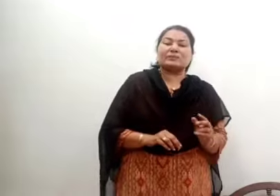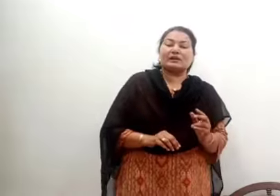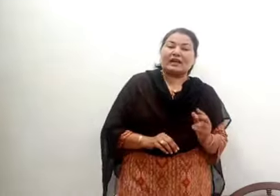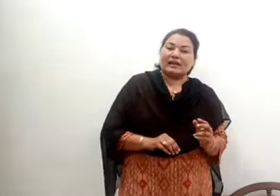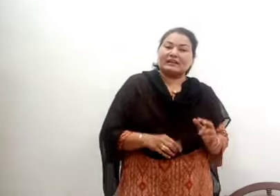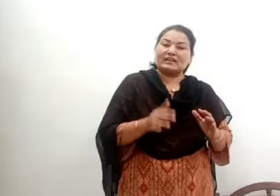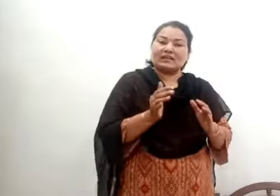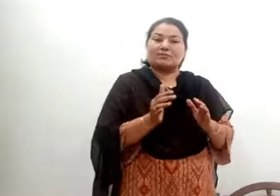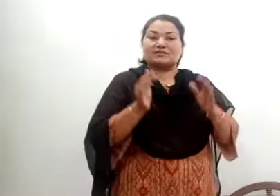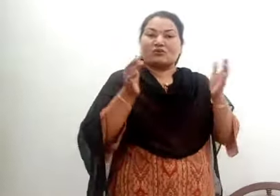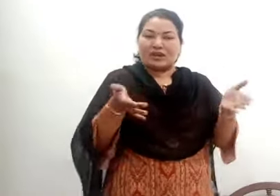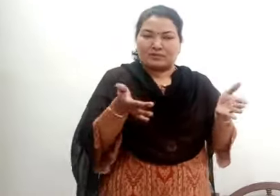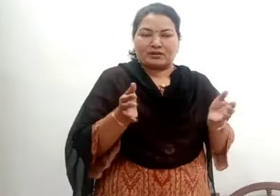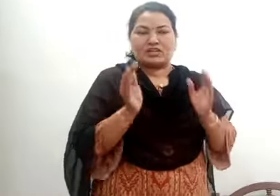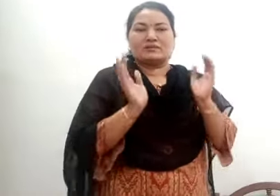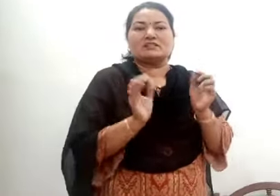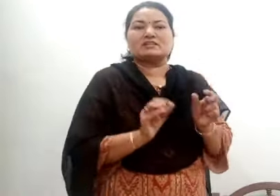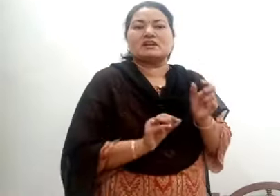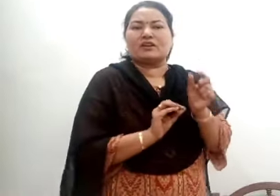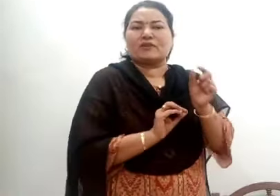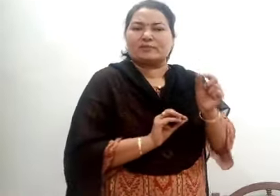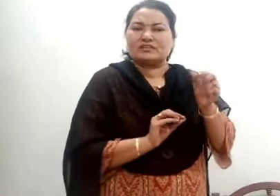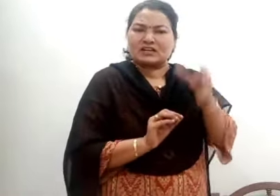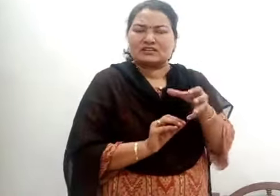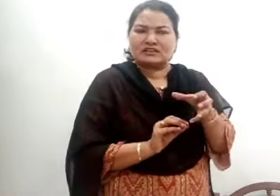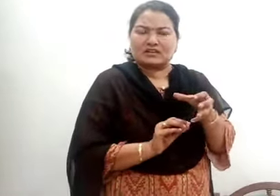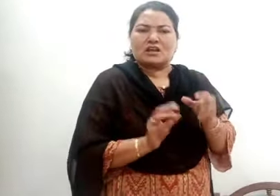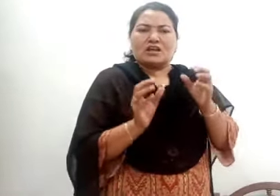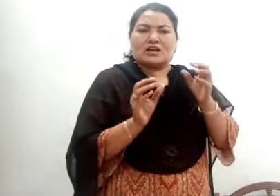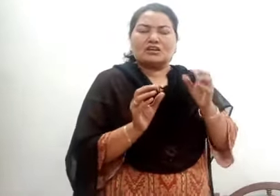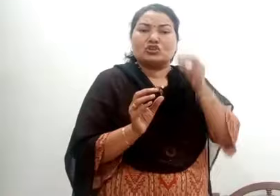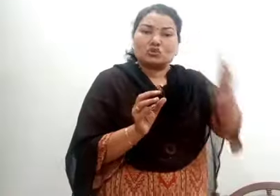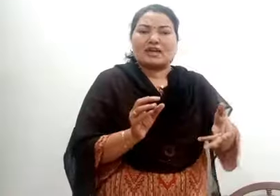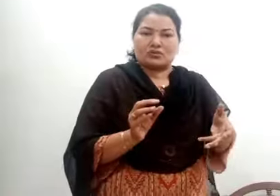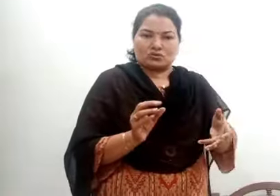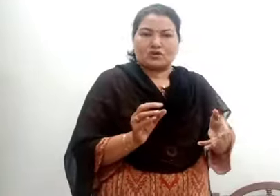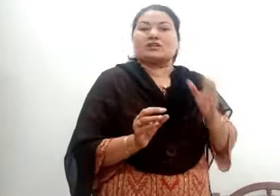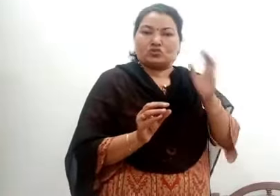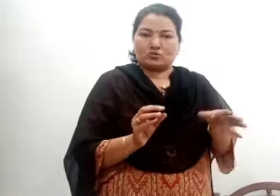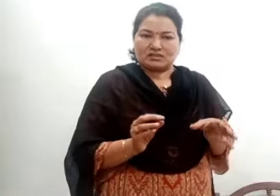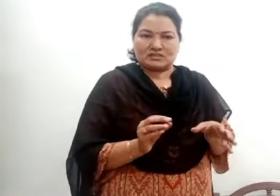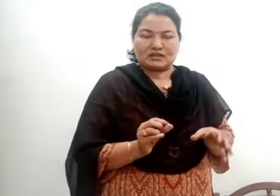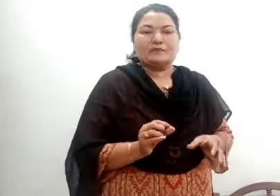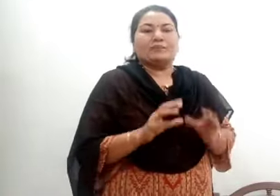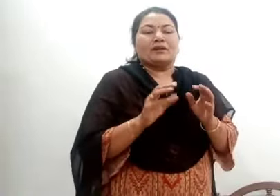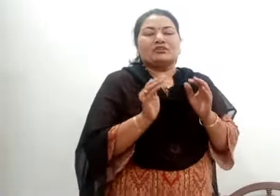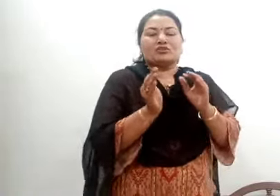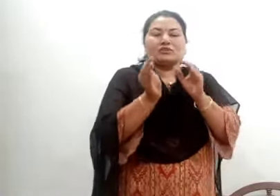विजिबल डायरेक्टली इन मसल फायबर. ज्यावेळेस हे सगळे फायबर्स एकत्र येतात आणि टिश्यू तयार होतो, टिश्यू मध्ये दिसतात, आणि जेव्हा ती